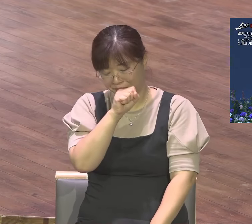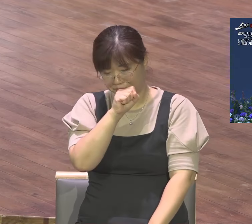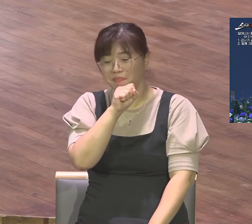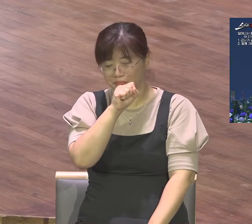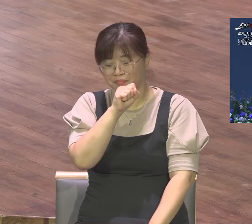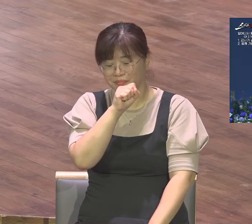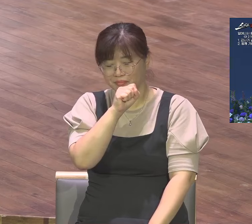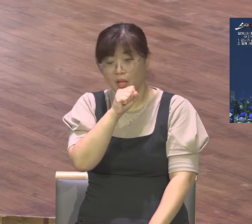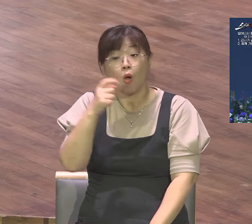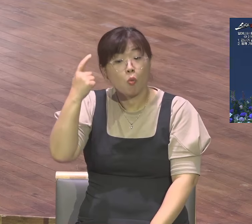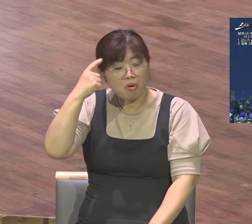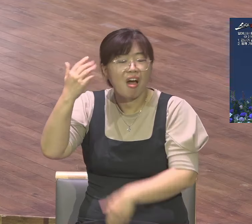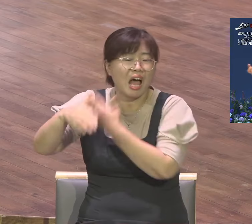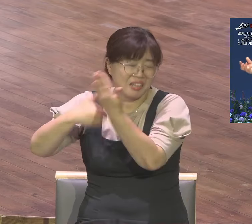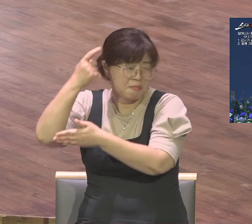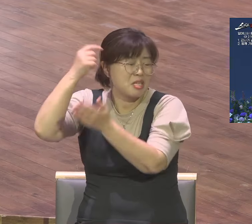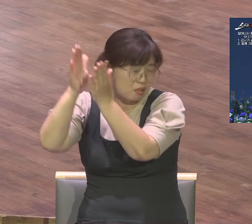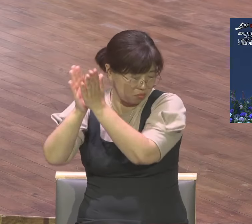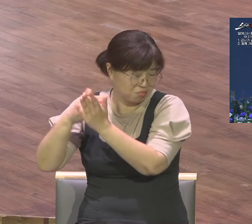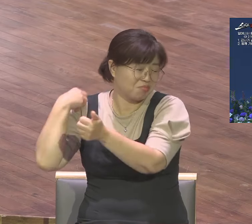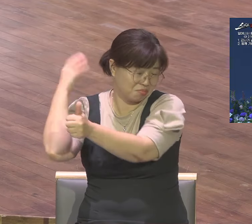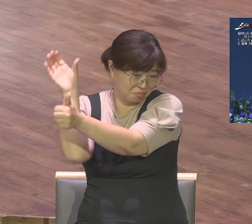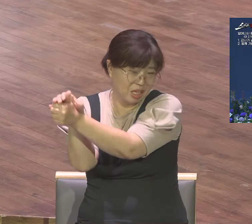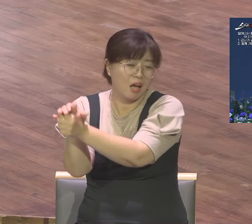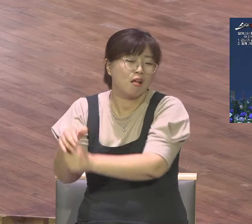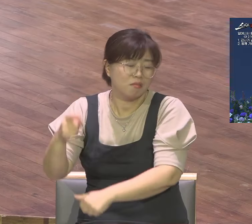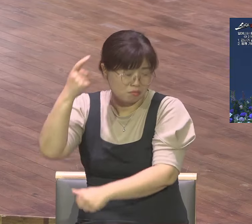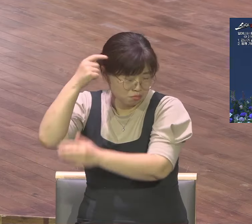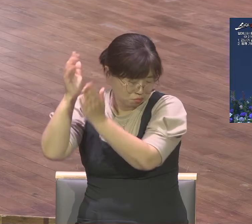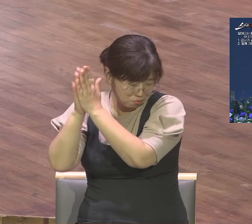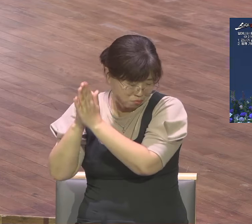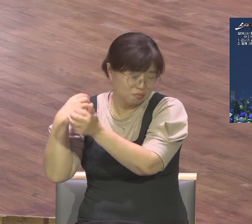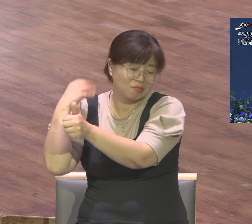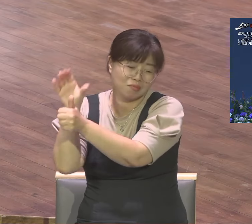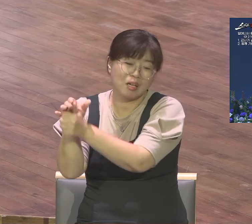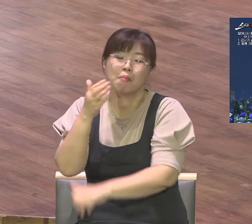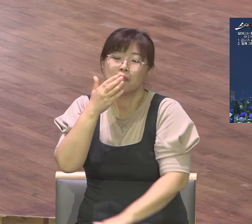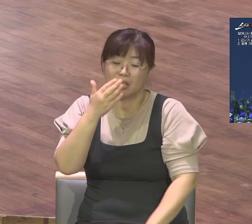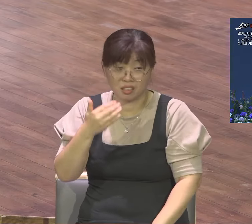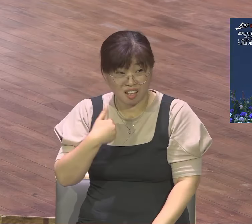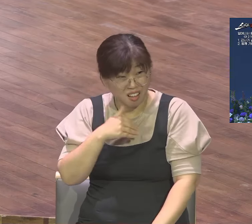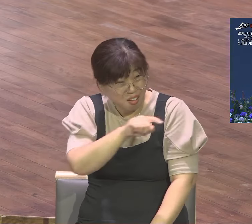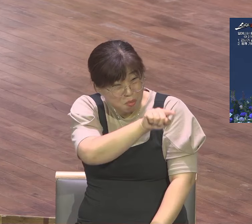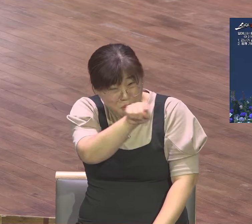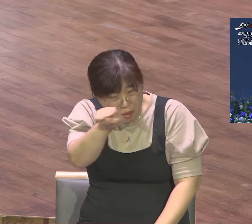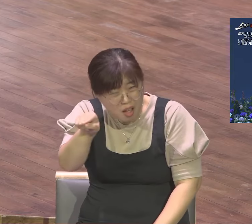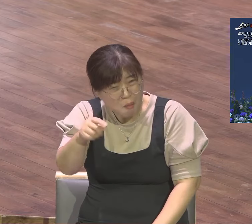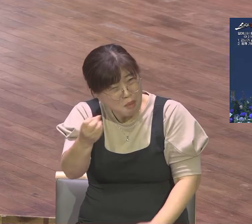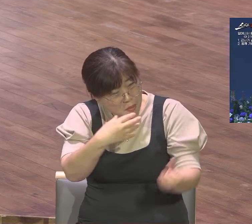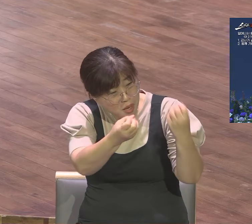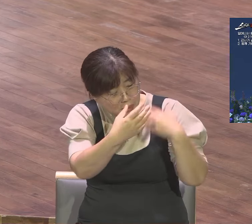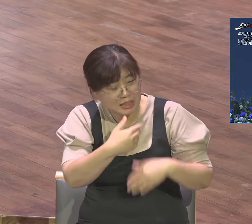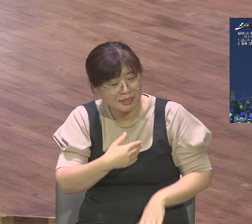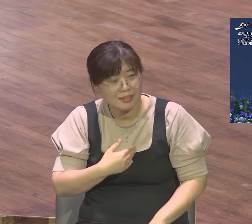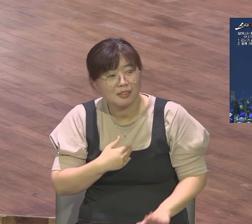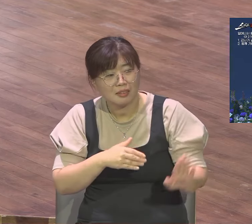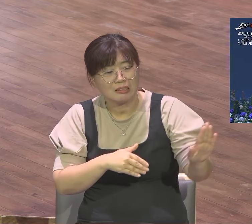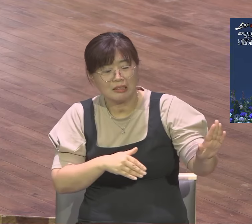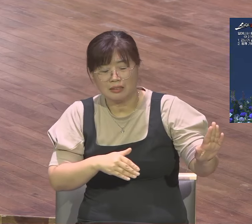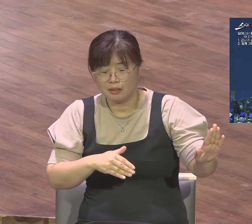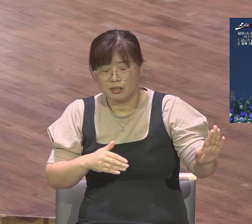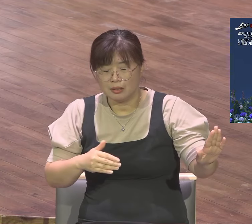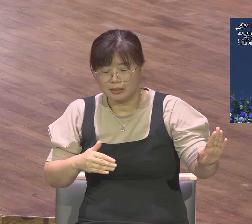기도하라는 소리로 들리잖아. 뭔 소리 들어? 아, 너 기도해. 기도하라는 소리 들려. 그래 기도하자 하나님. 이런